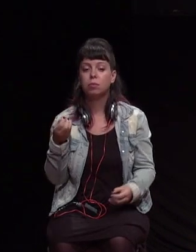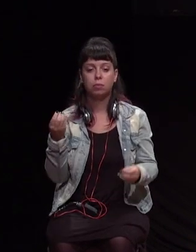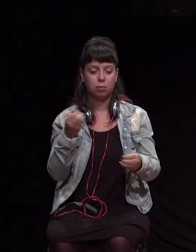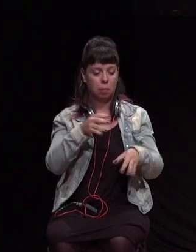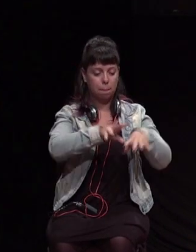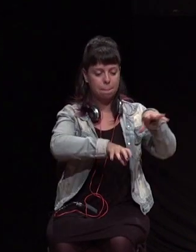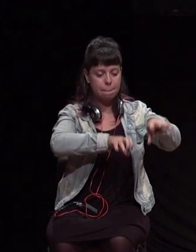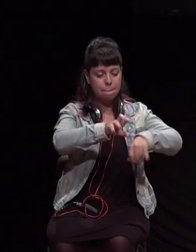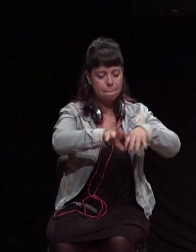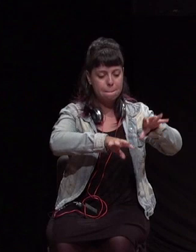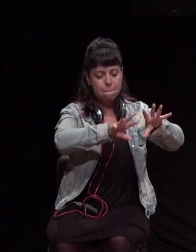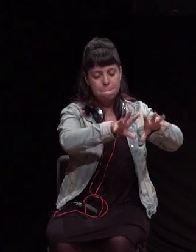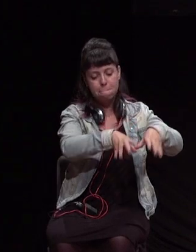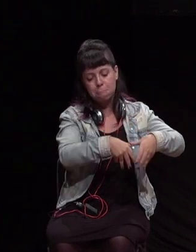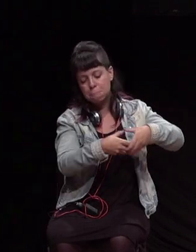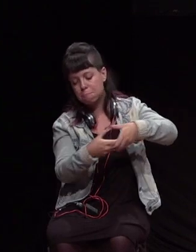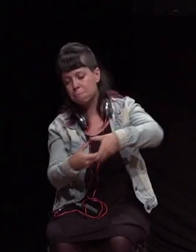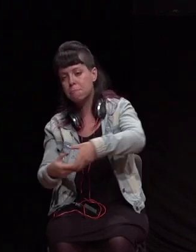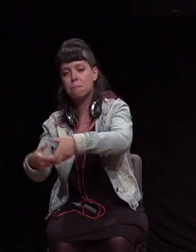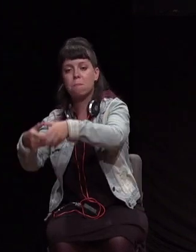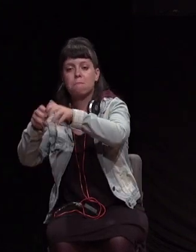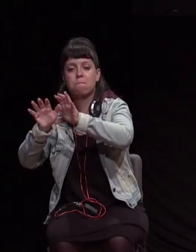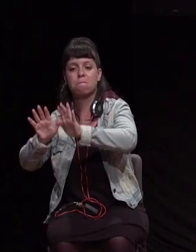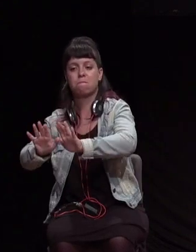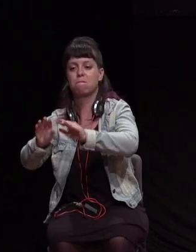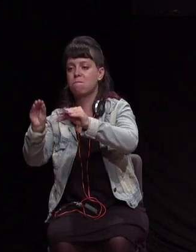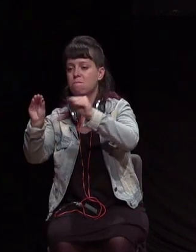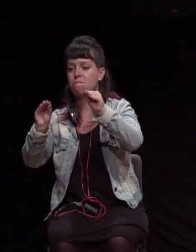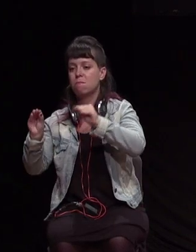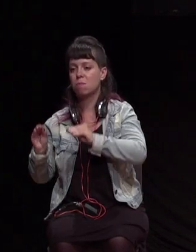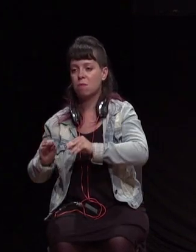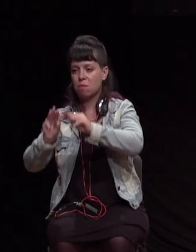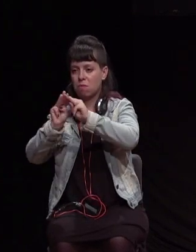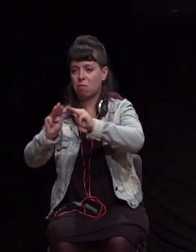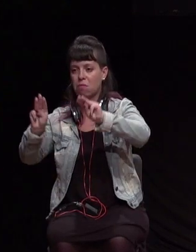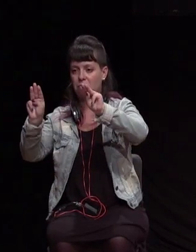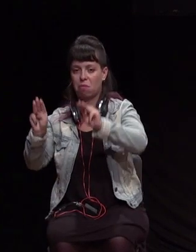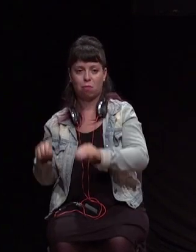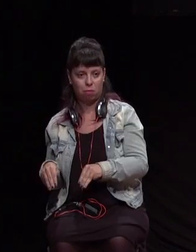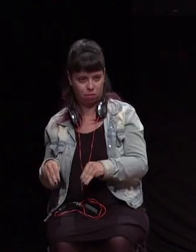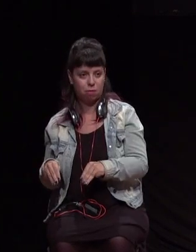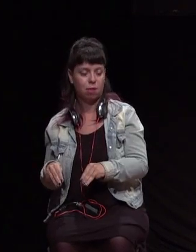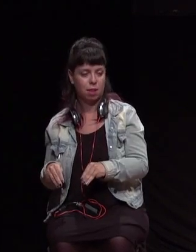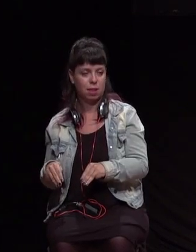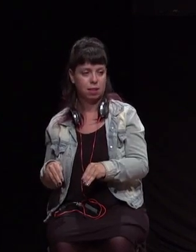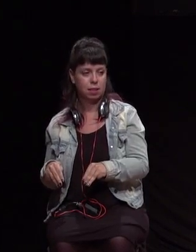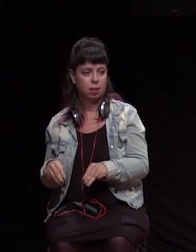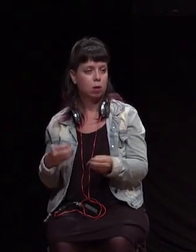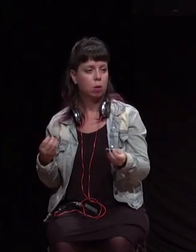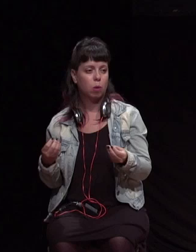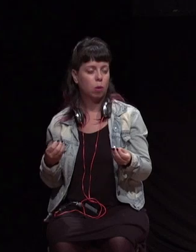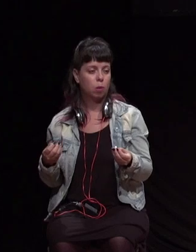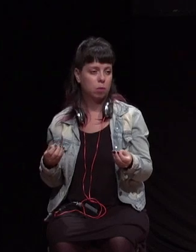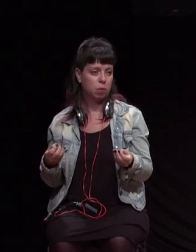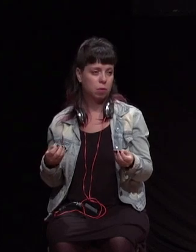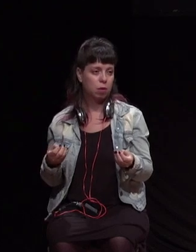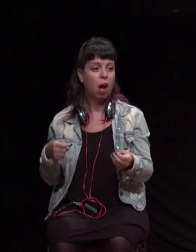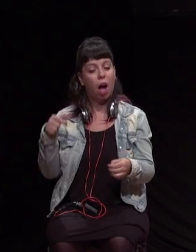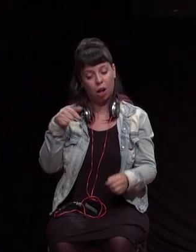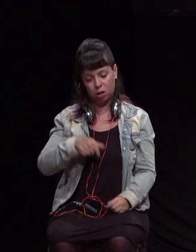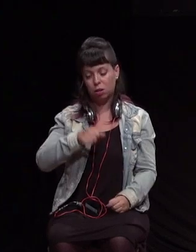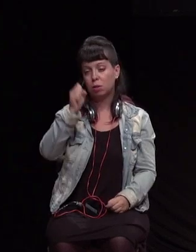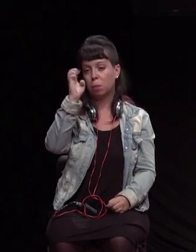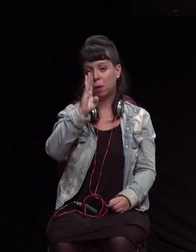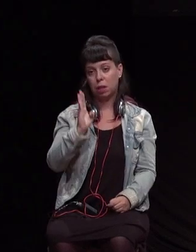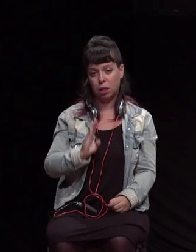a apropriação desses objetos e a desfuncionalização promovida por esse tipo de museu, inclusive no Brasil, em